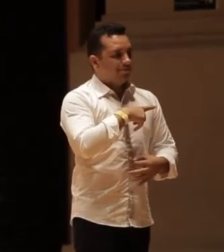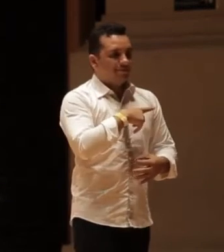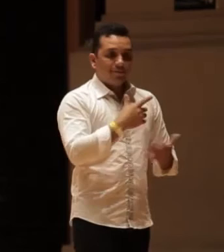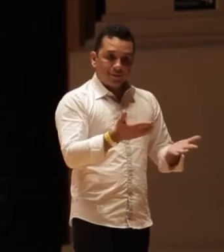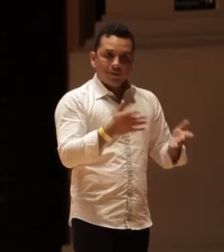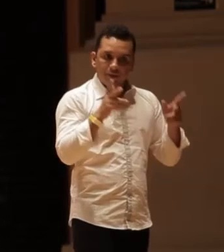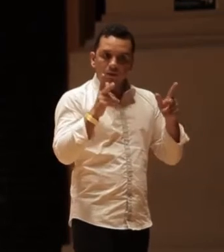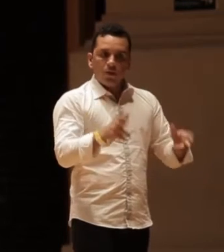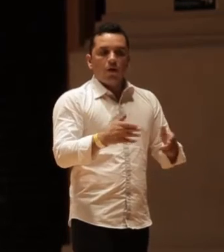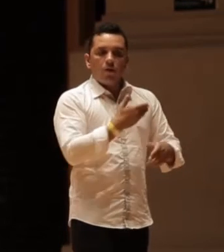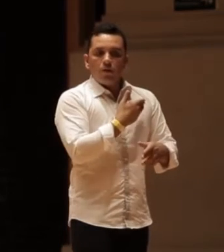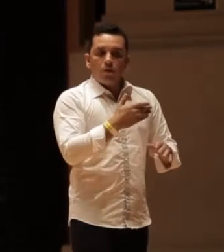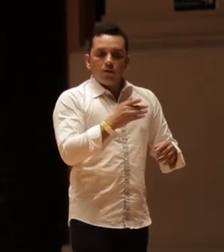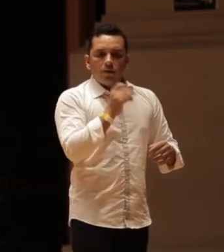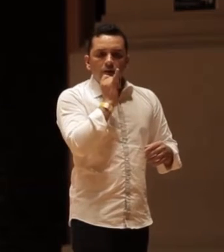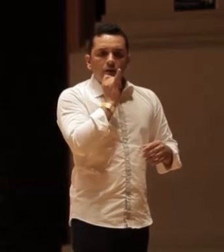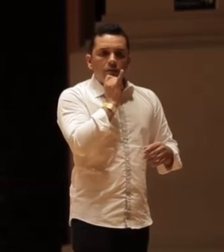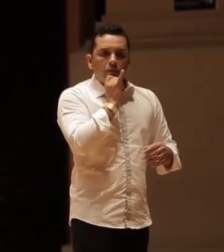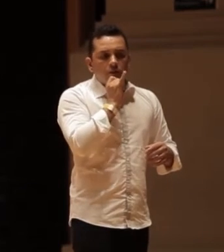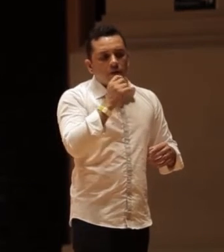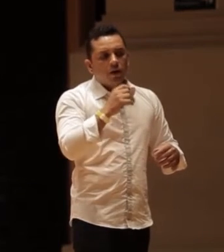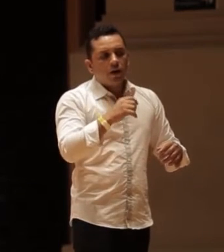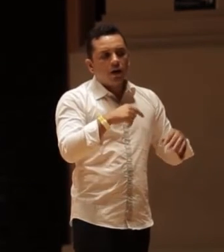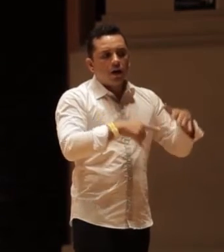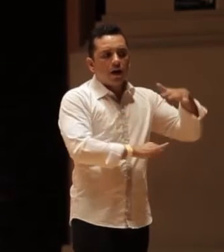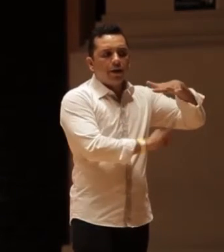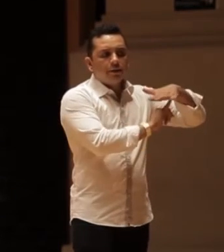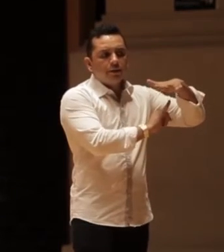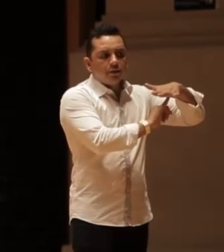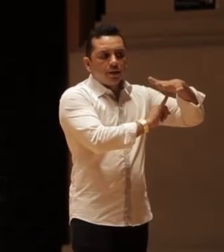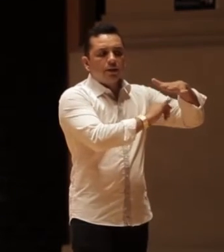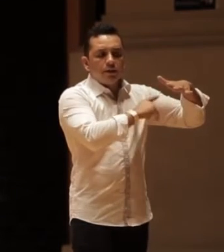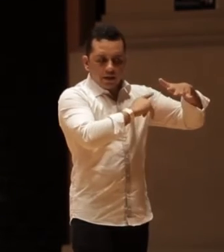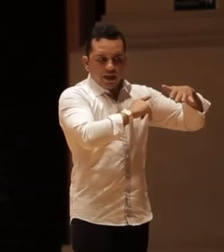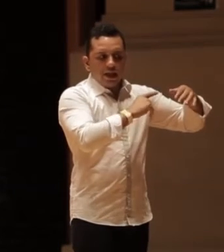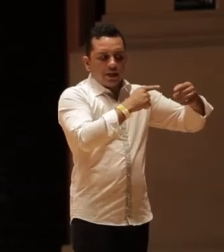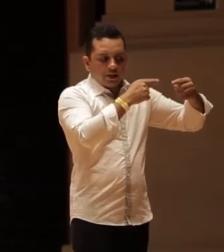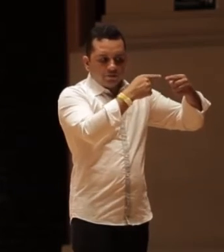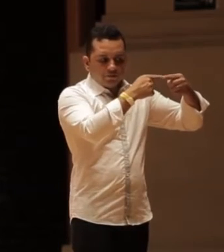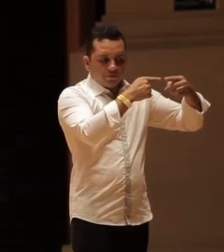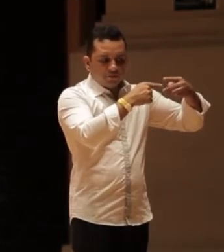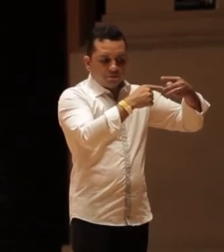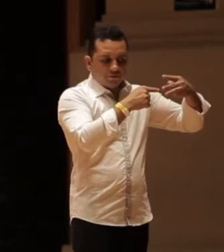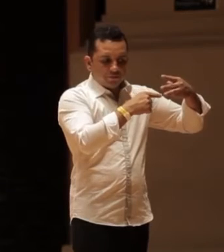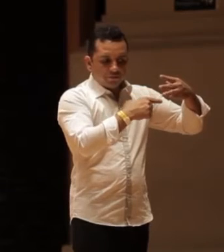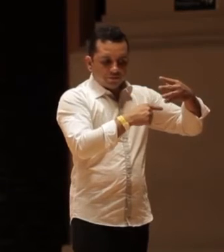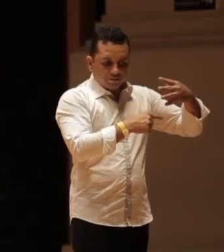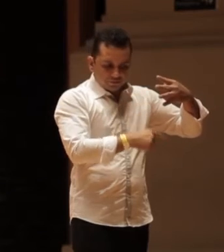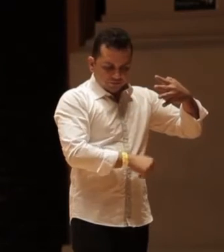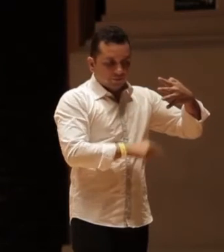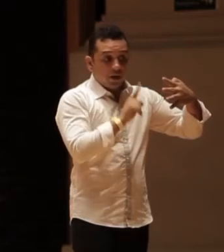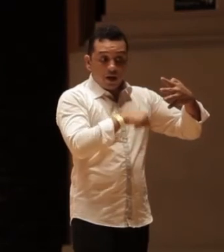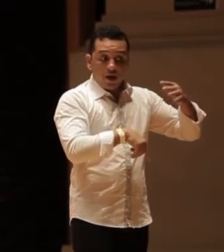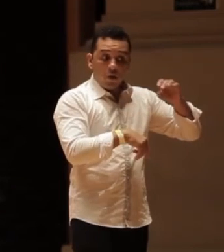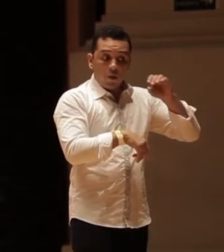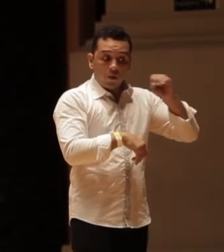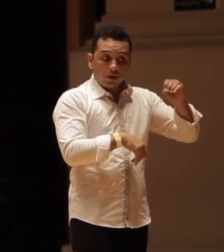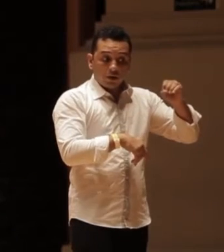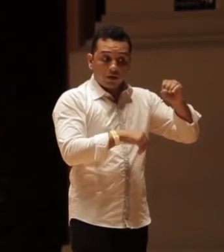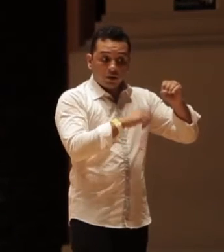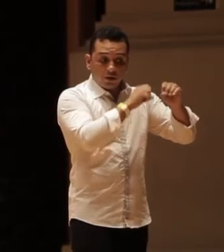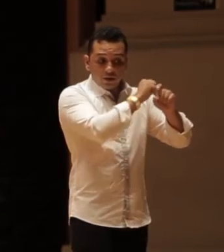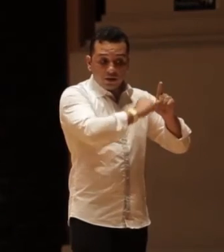como é um programa do governo federal a entidade a ter os requisitos é qualificada como organização social não há